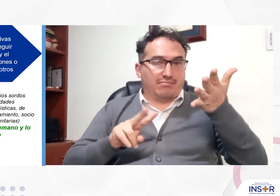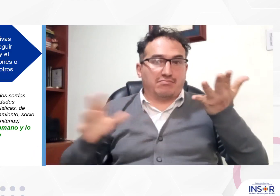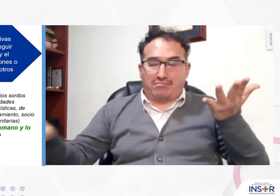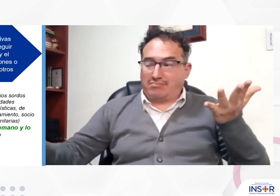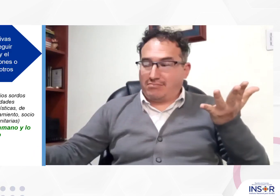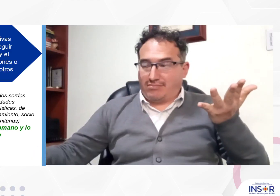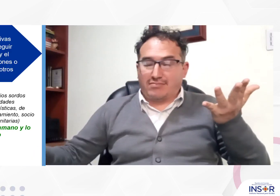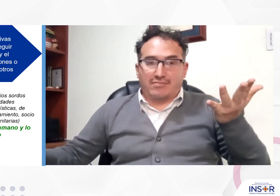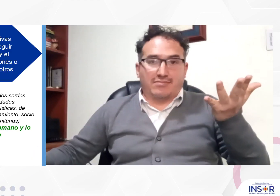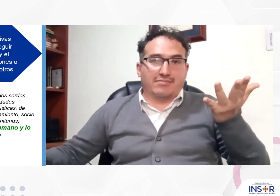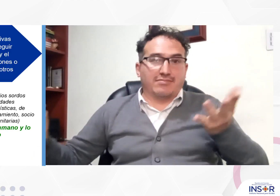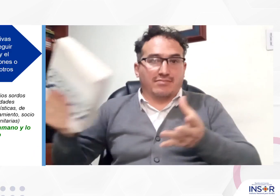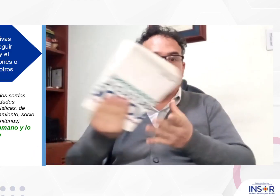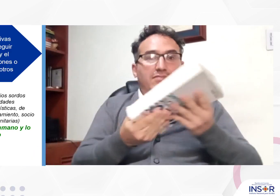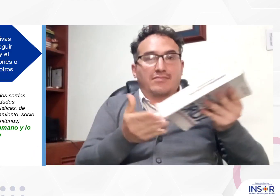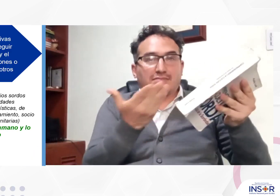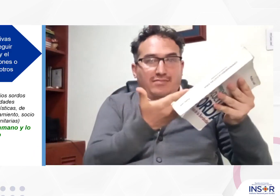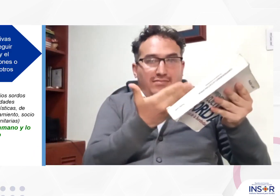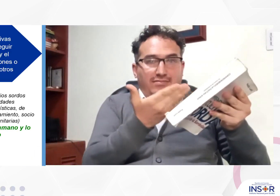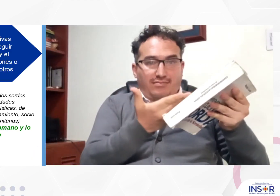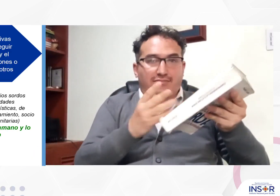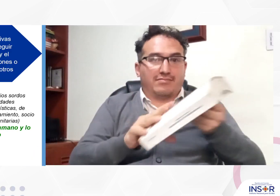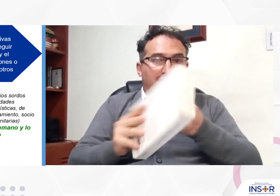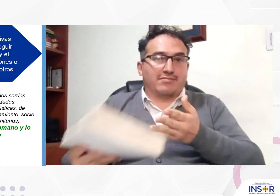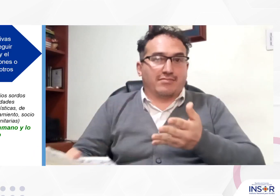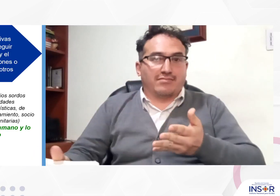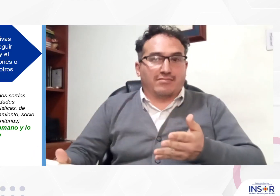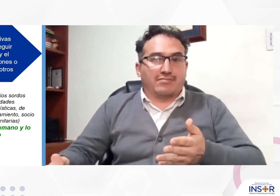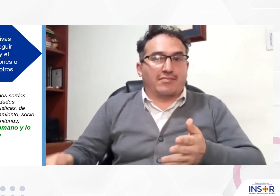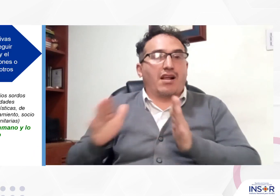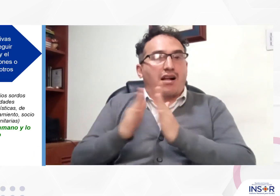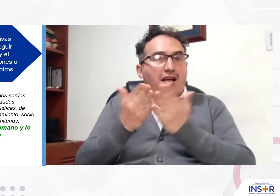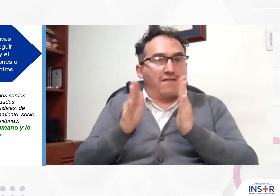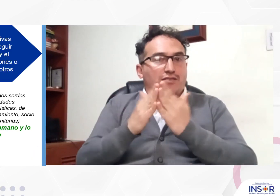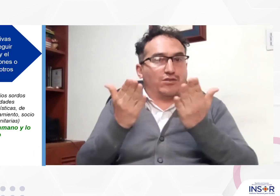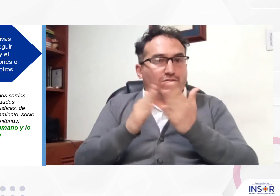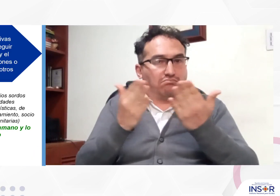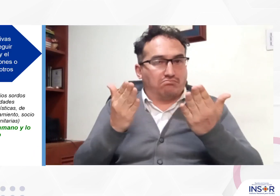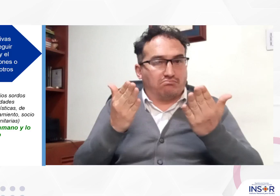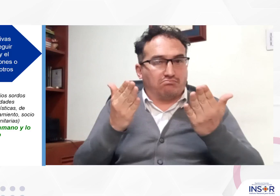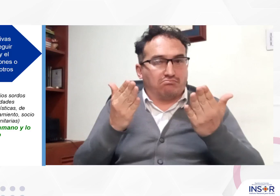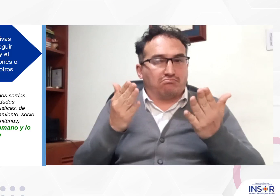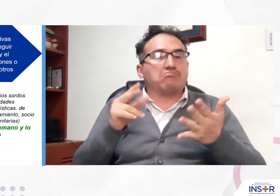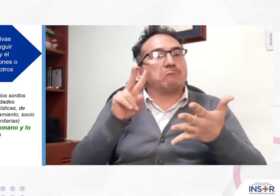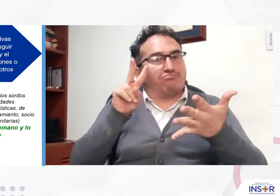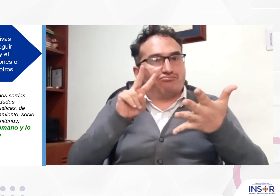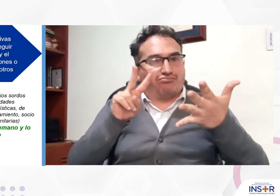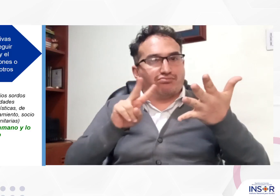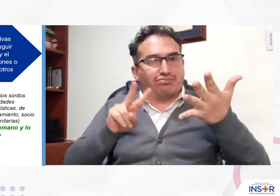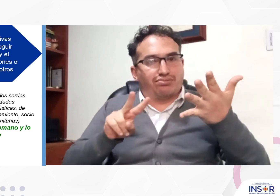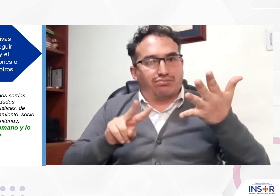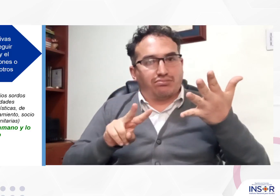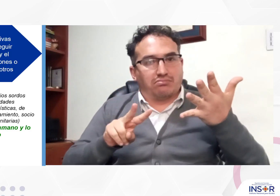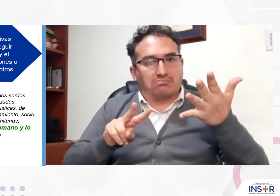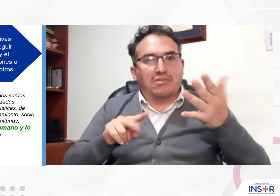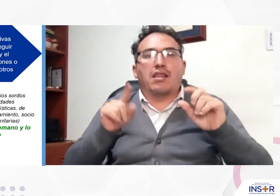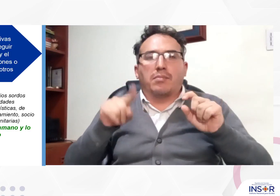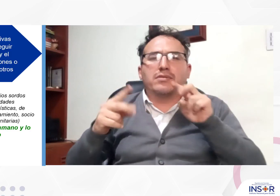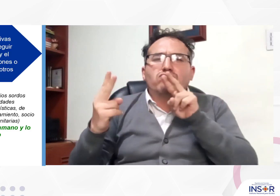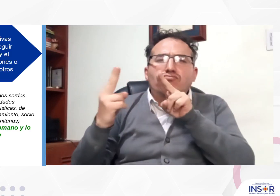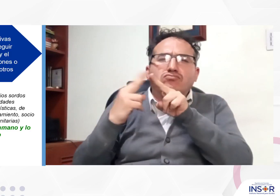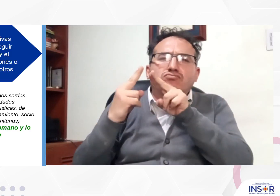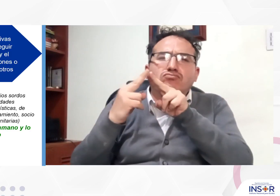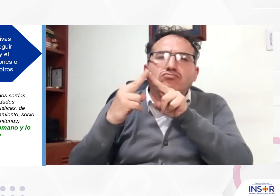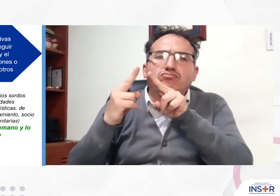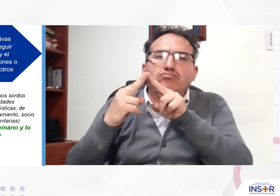que tener por parte a las personas sordas para que se animen a leer este tipo de bibliografía y de libros. Hacer